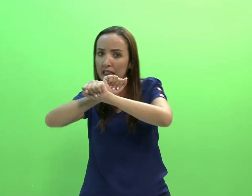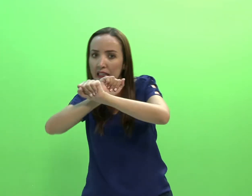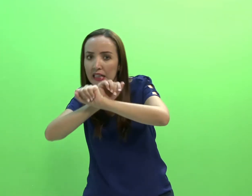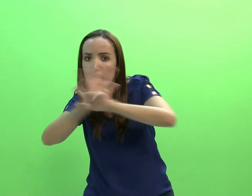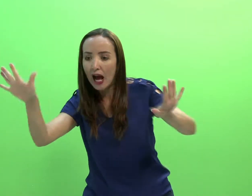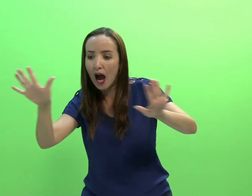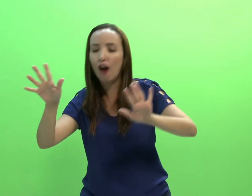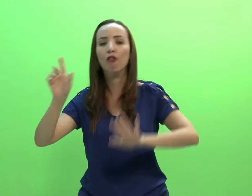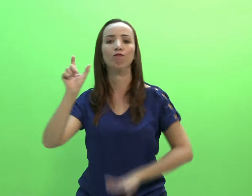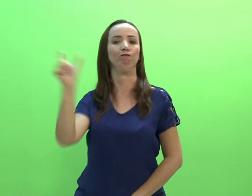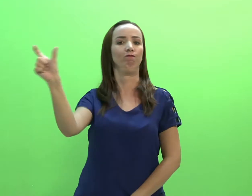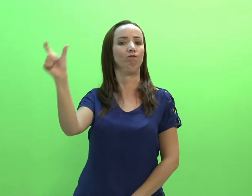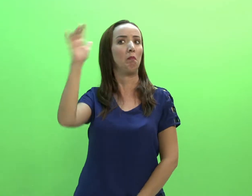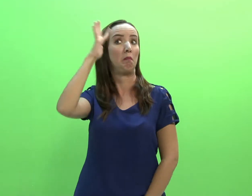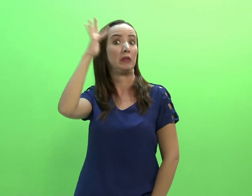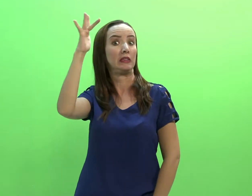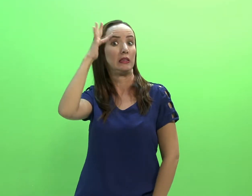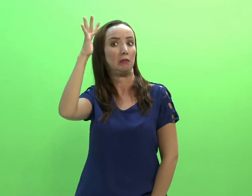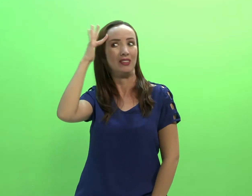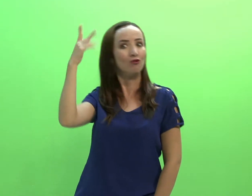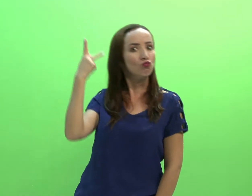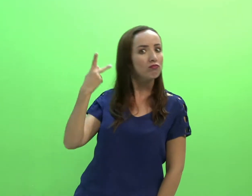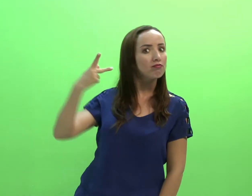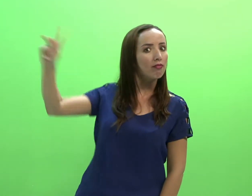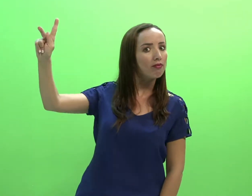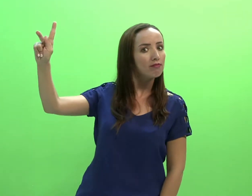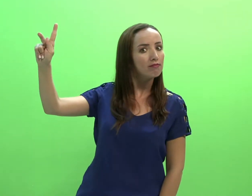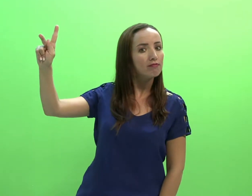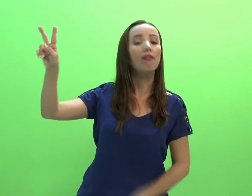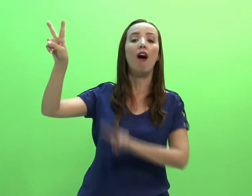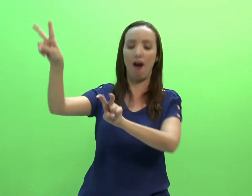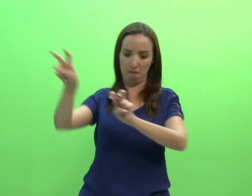dele a explicação. A teoria é dele.